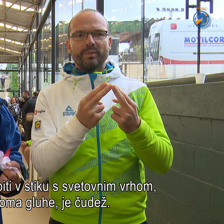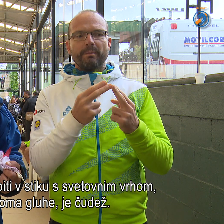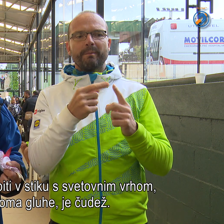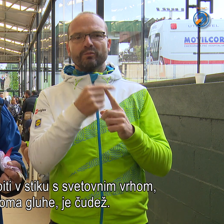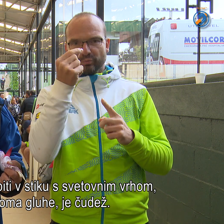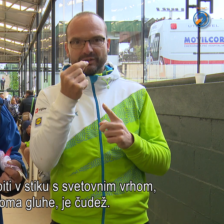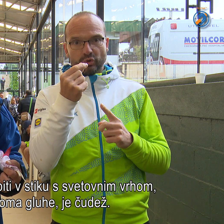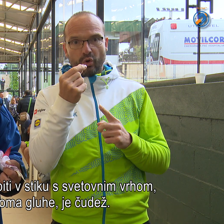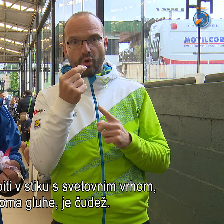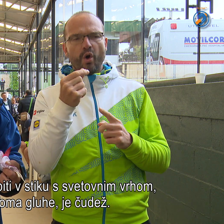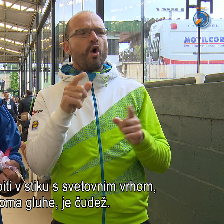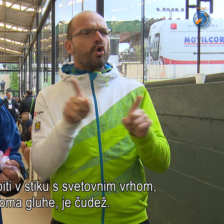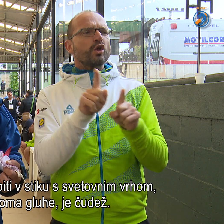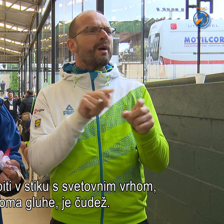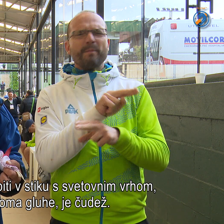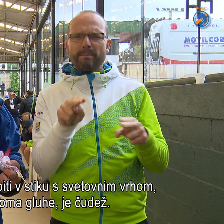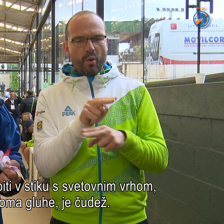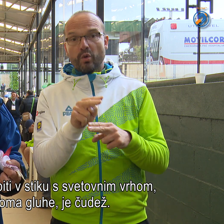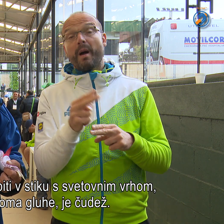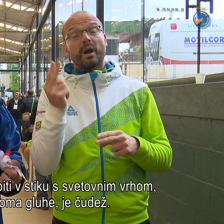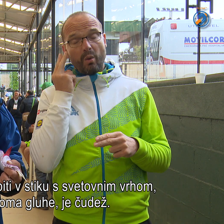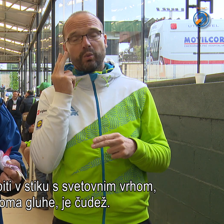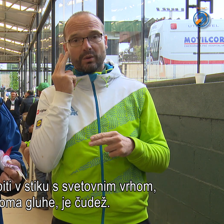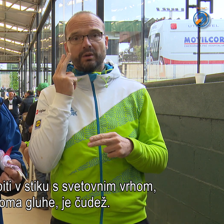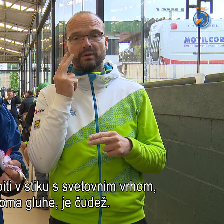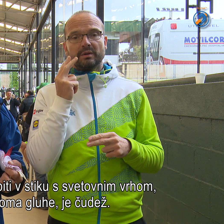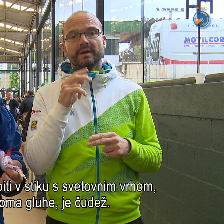kot res popolnoma gluh je